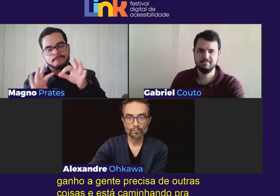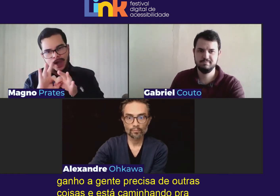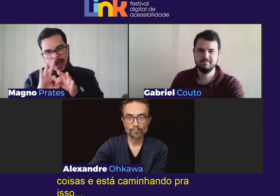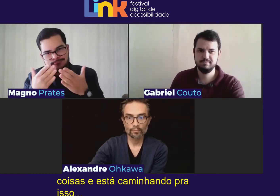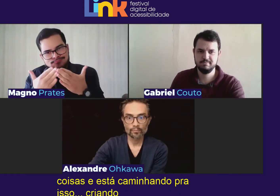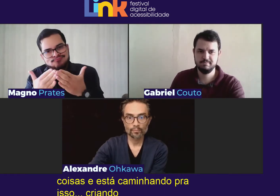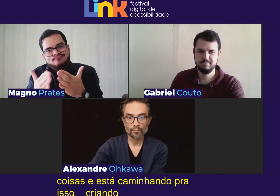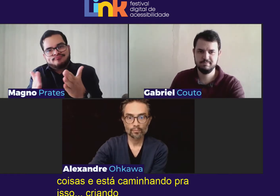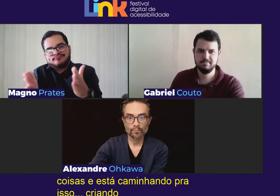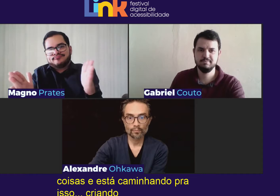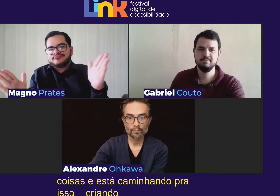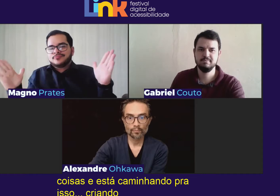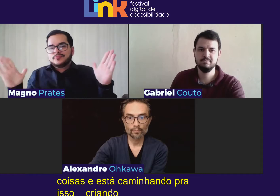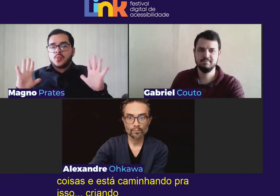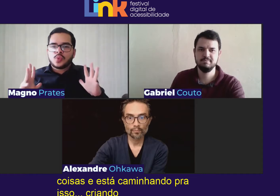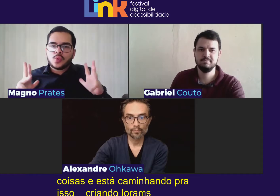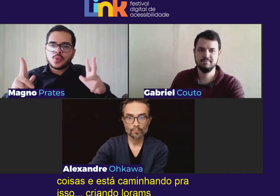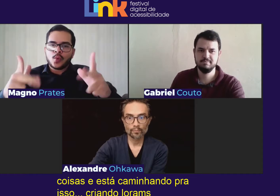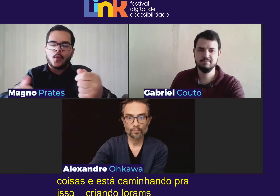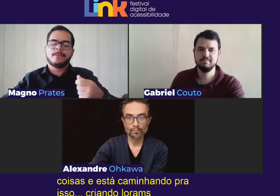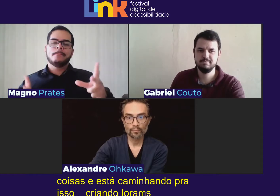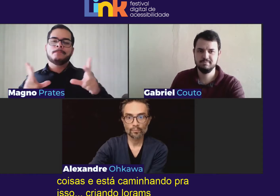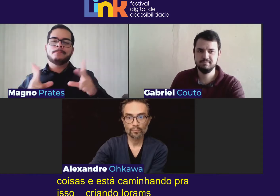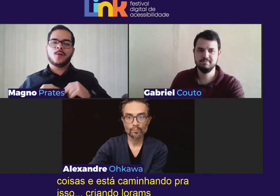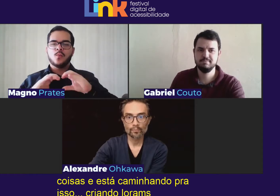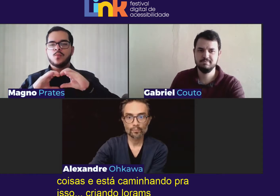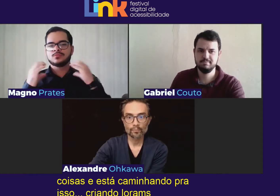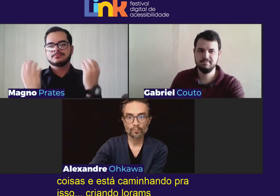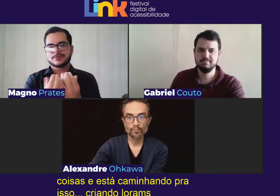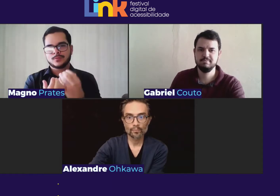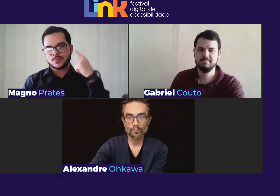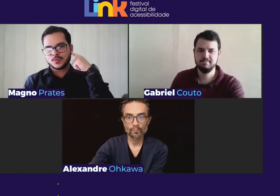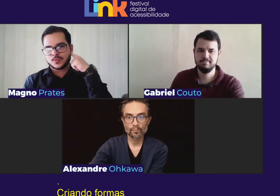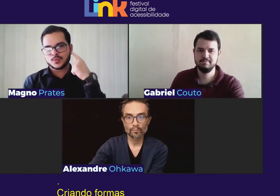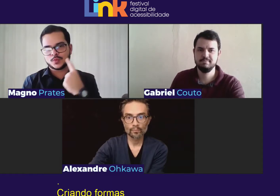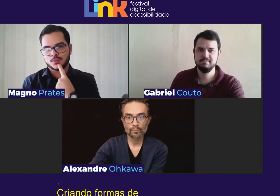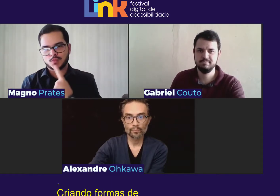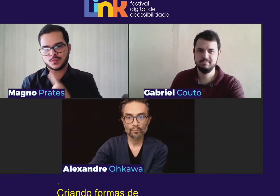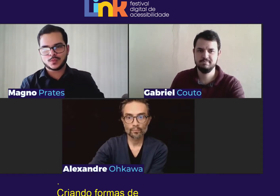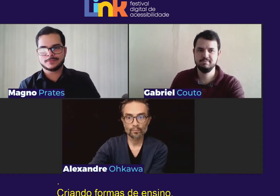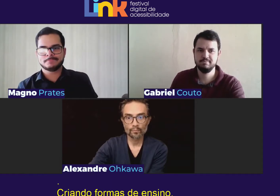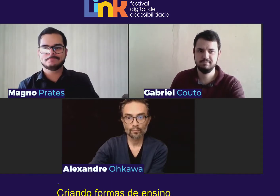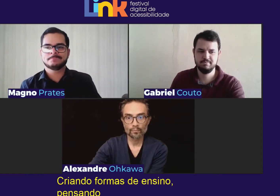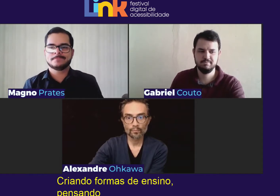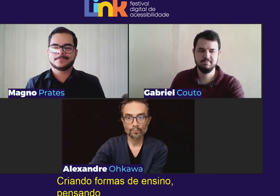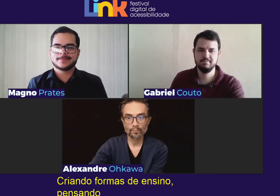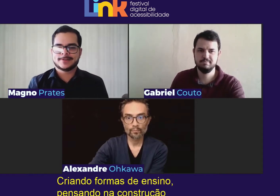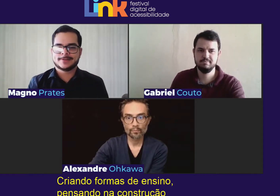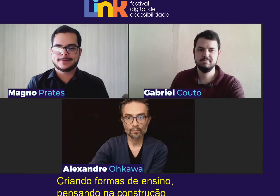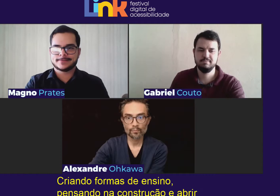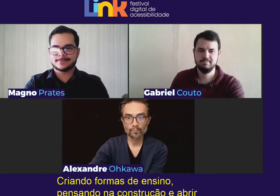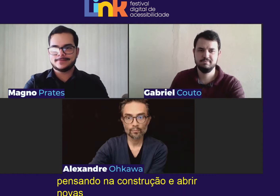na Constituição e até abrir novas leis para que a gente tenha acesso a isso, para que a comunidade surda se sinta mais